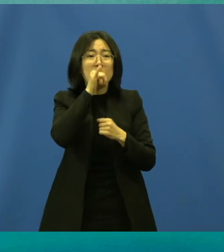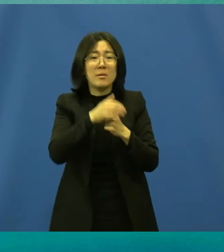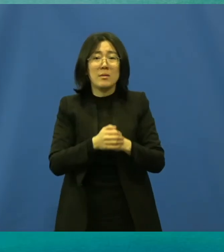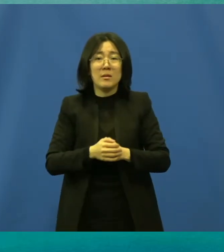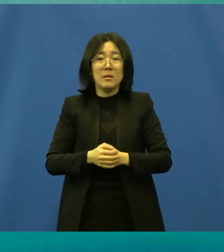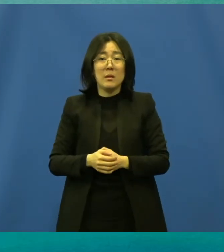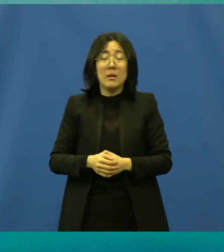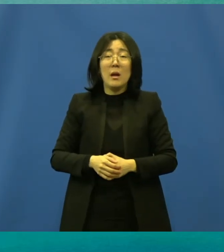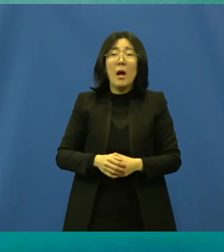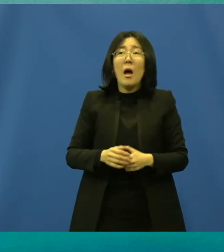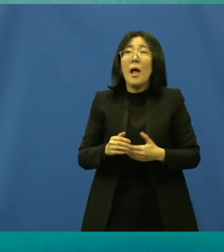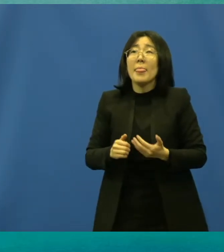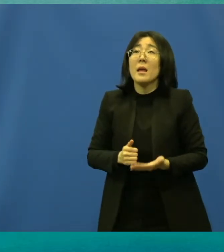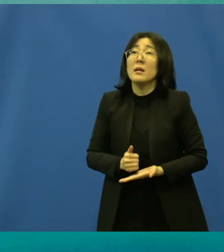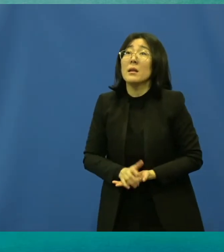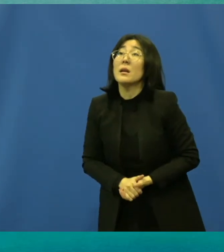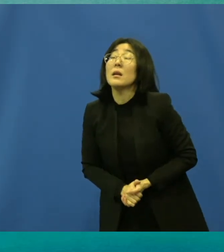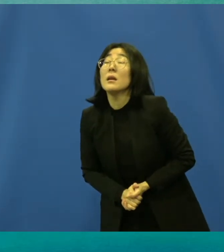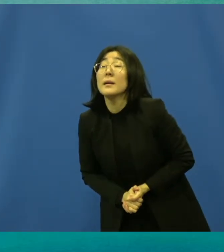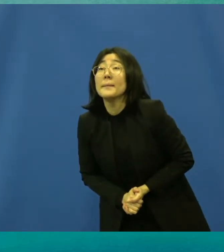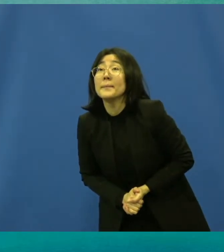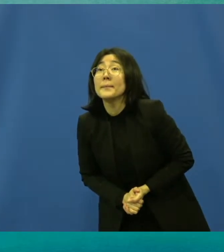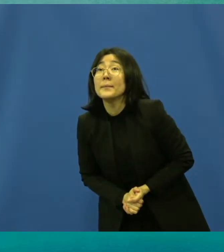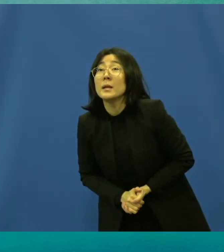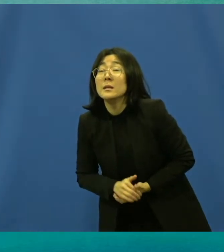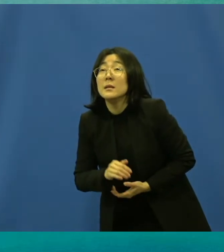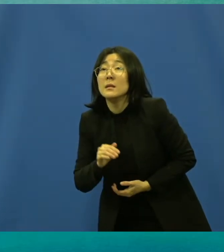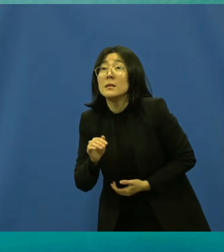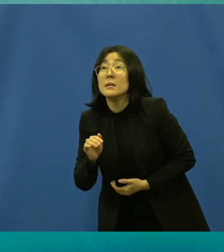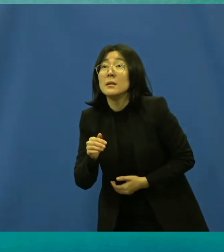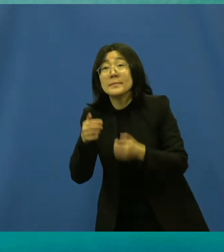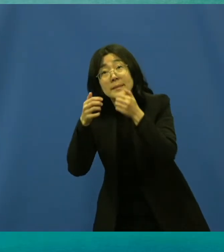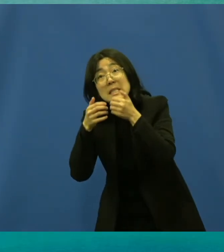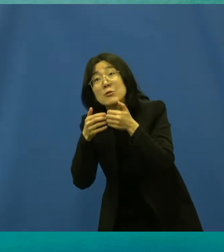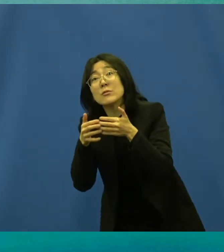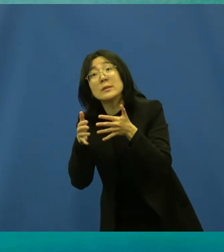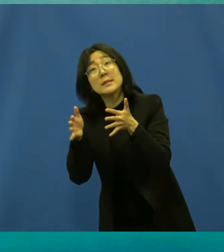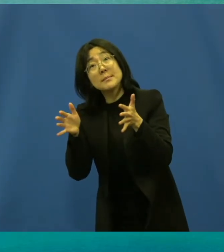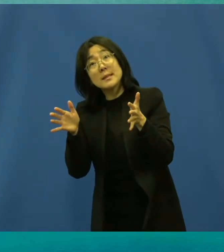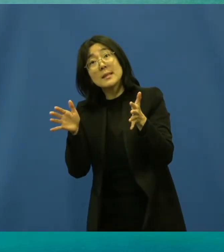너 소리 들어보니까 딴 생각하네.